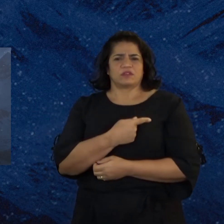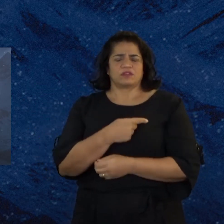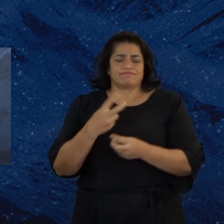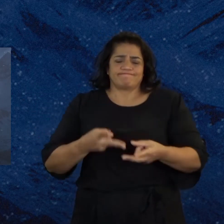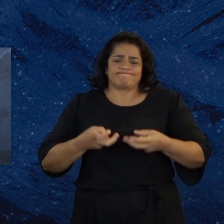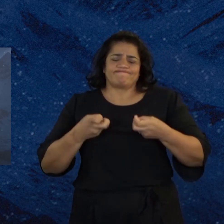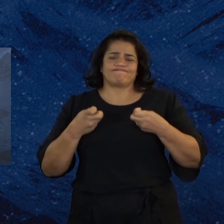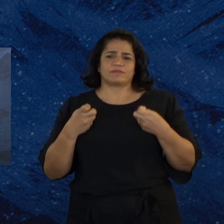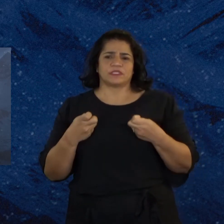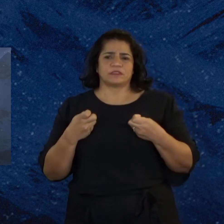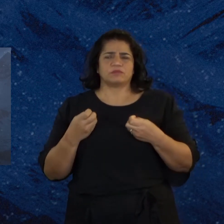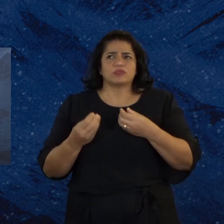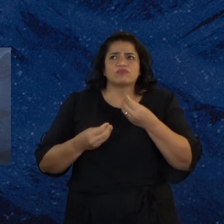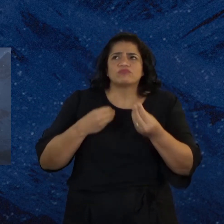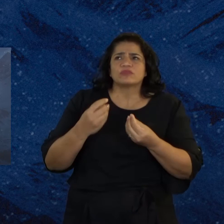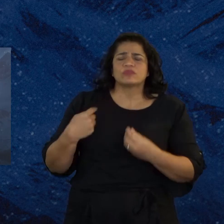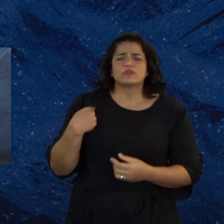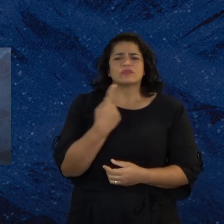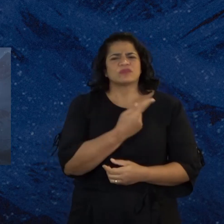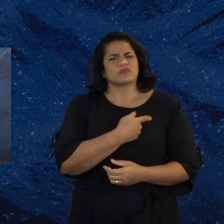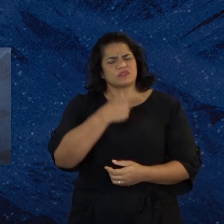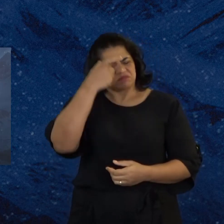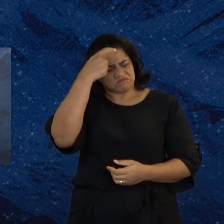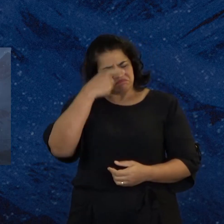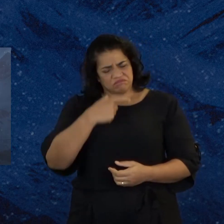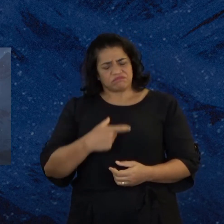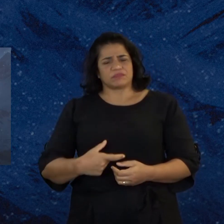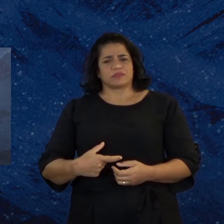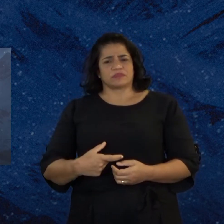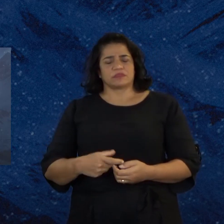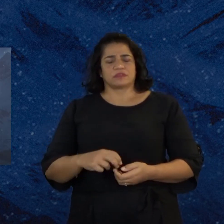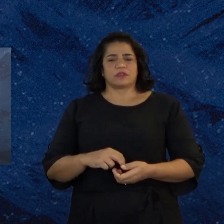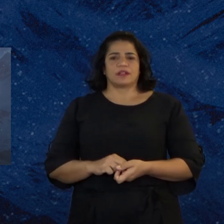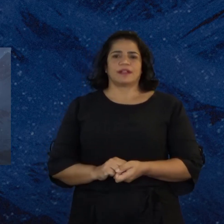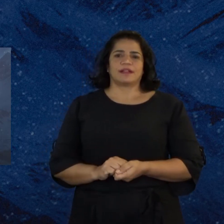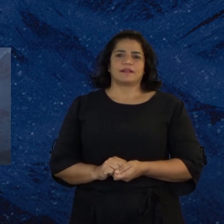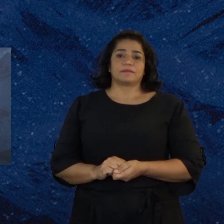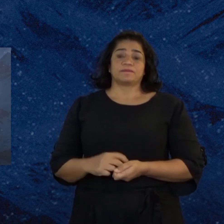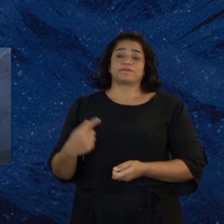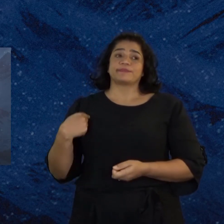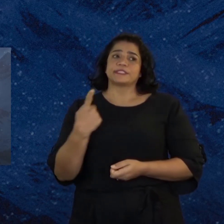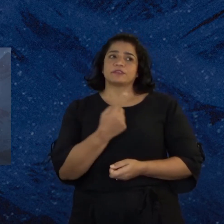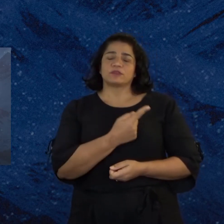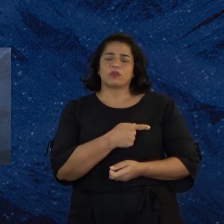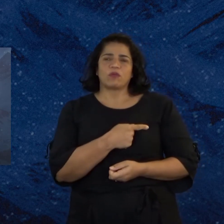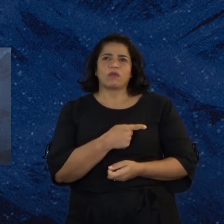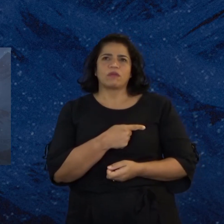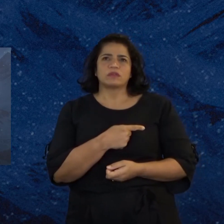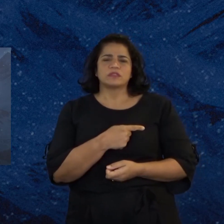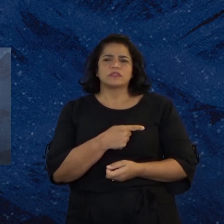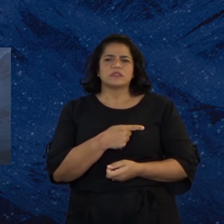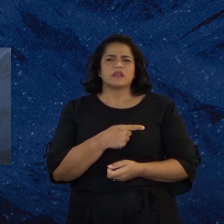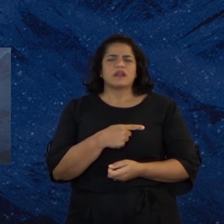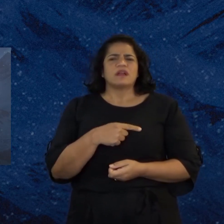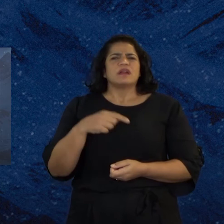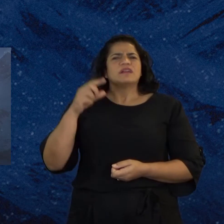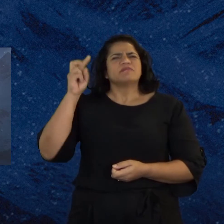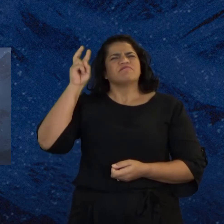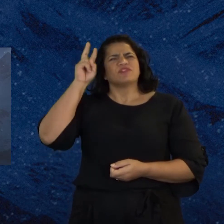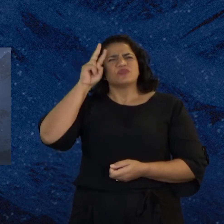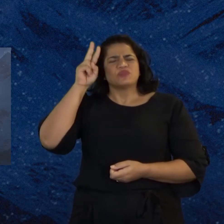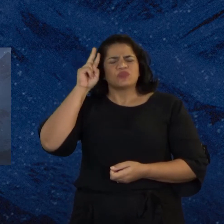né, nós temos visto o povo de Israel, o exemplo do povo de